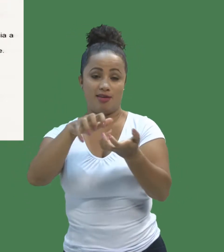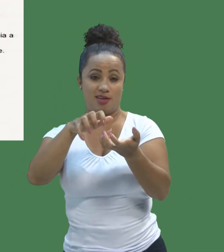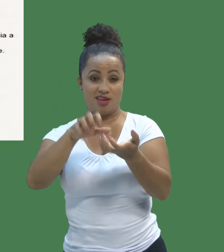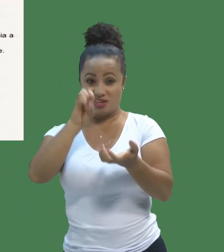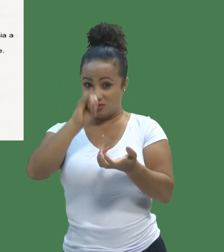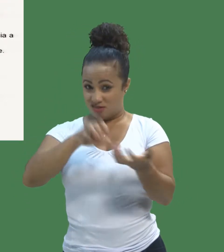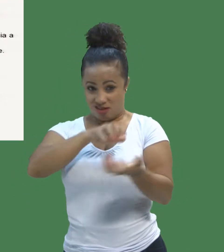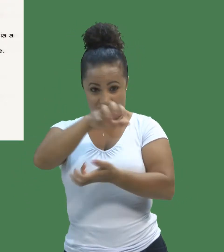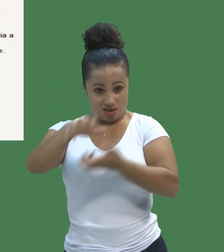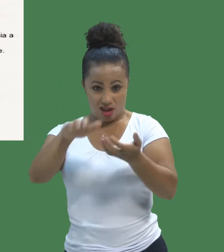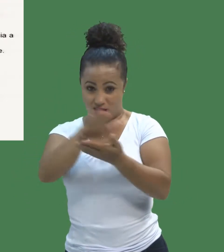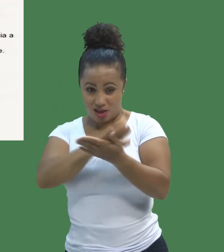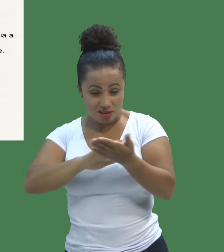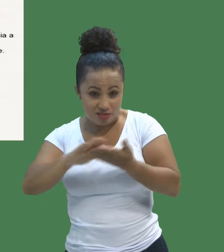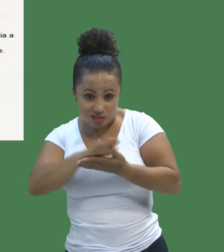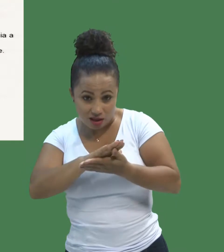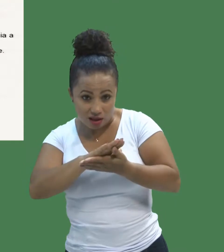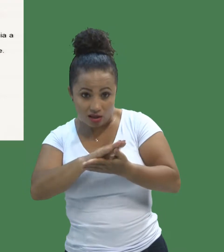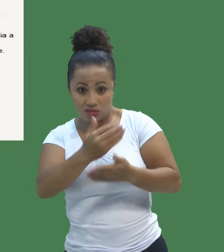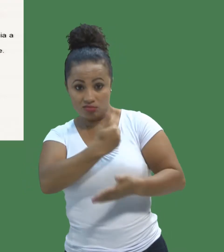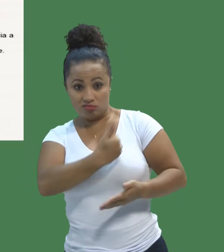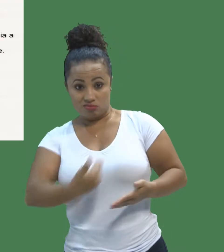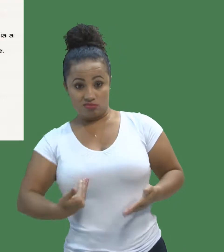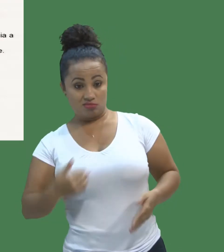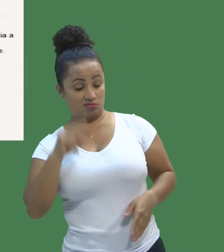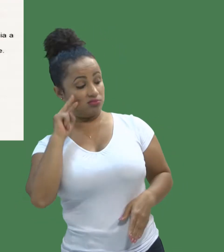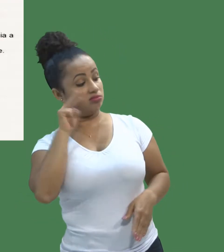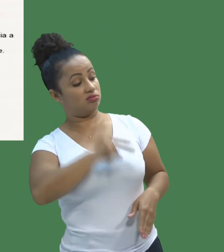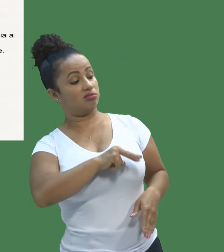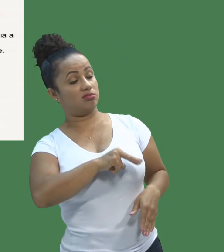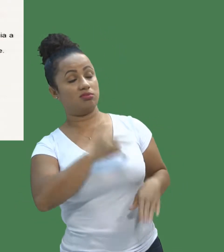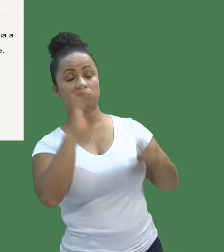o direito do aumento salarial.